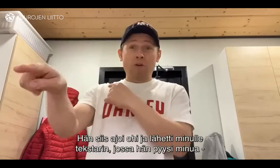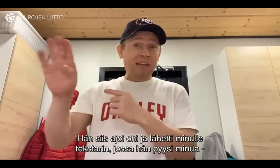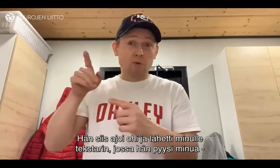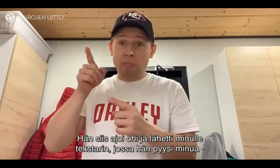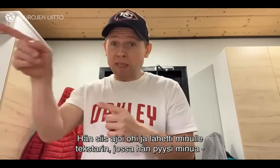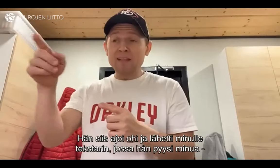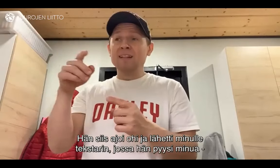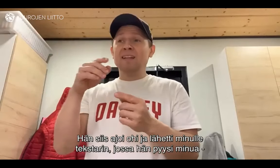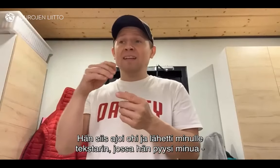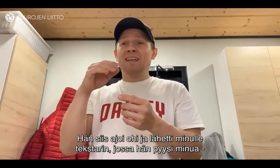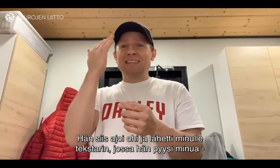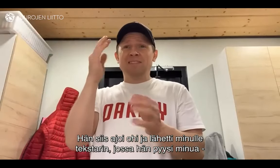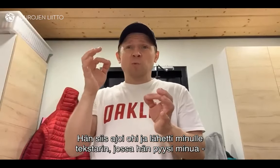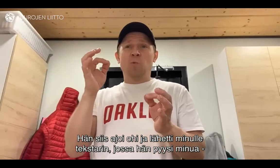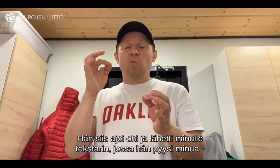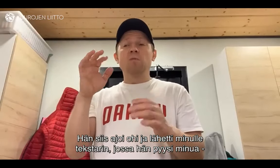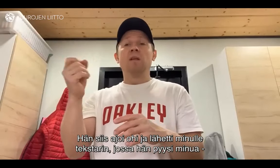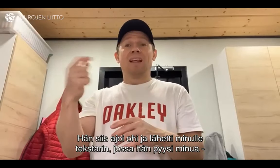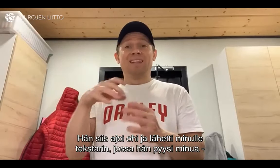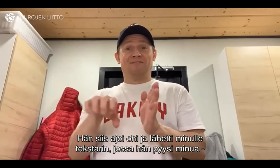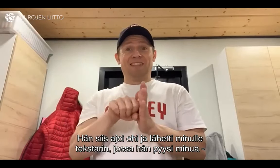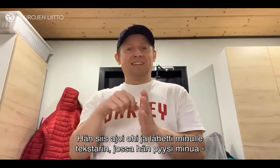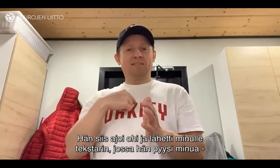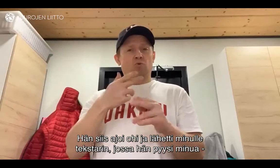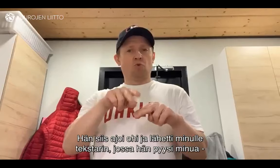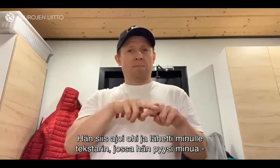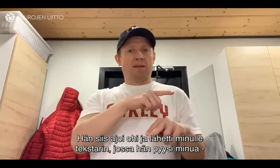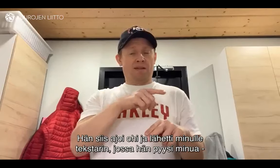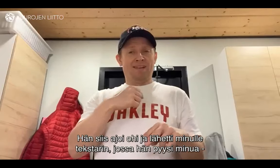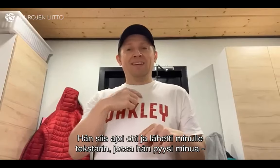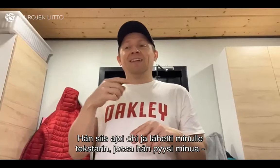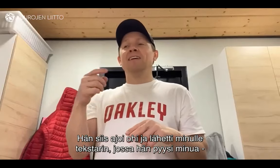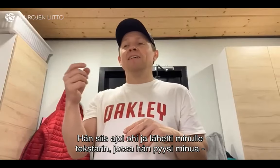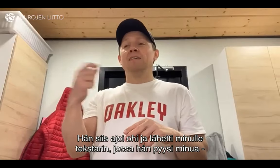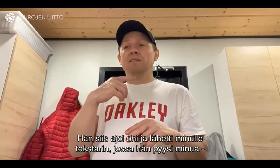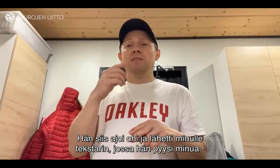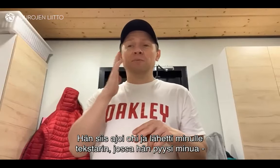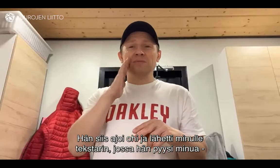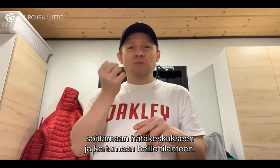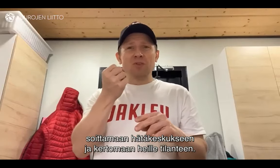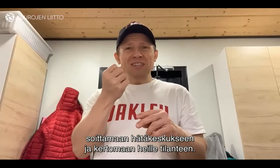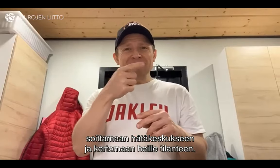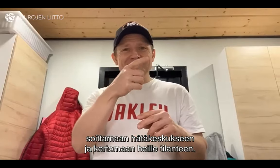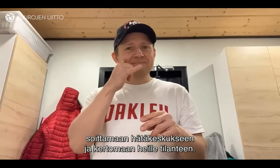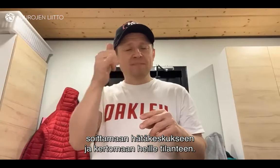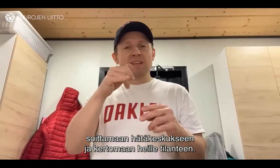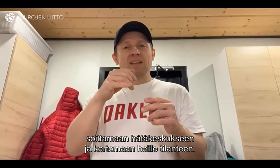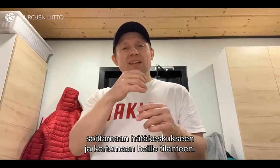koska hänellä oli lapset mukana. Hän siis ajoi ohi ja lähetti minulle tekstarin, jossa hän pyysi minua